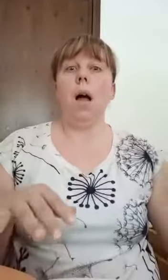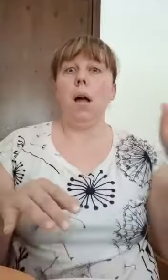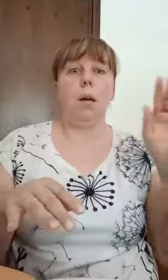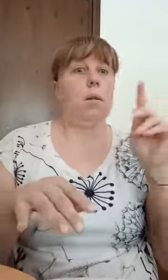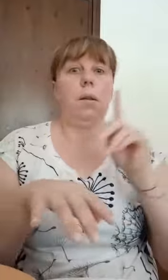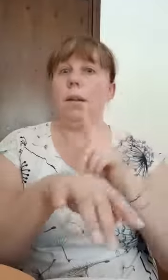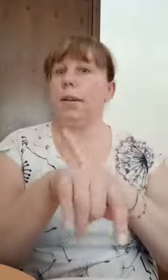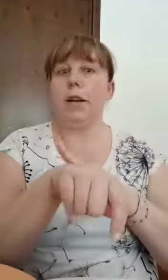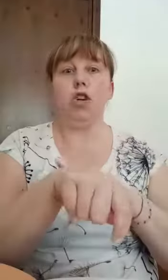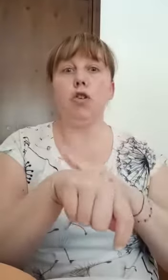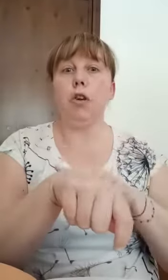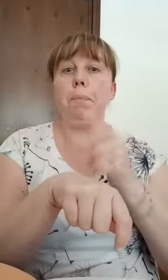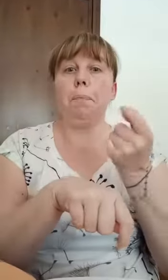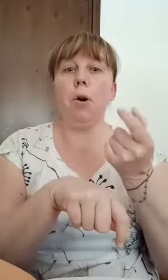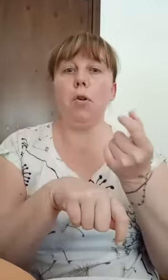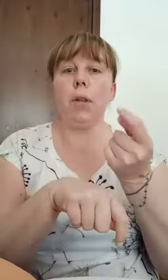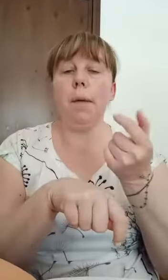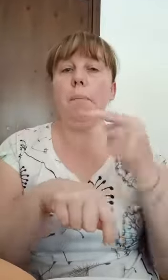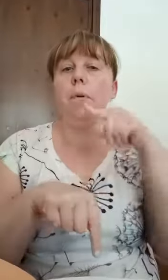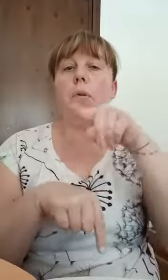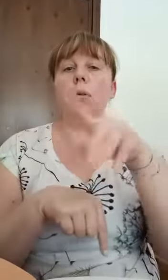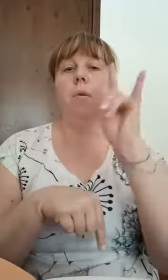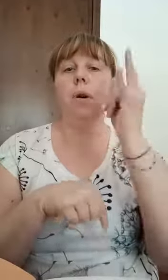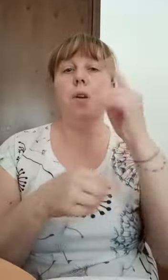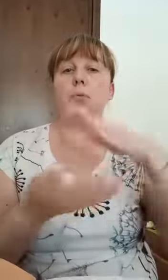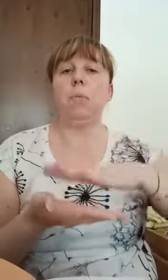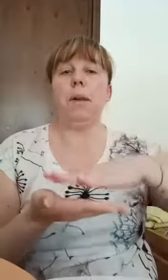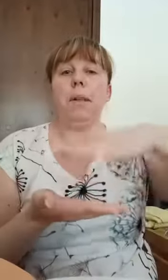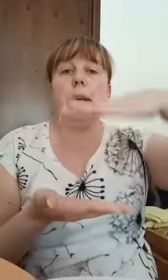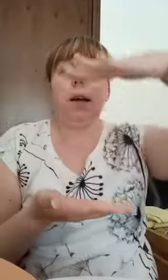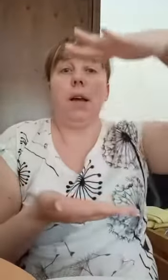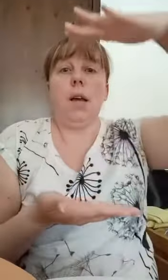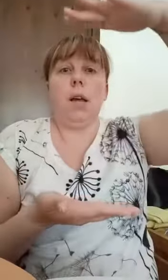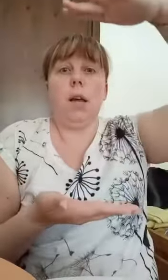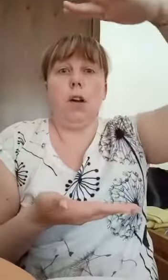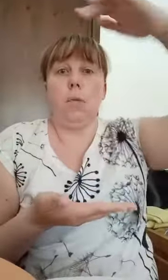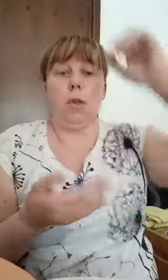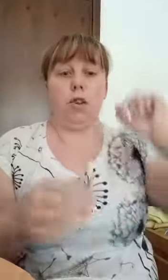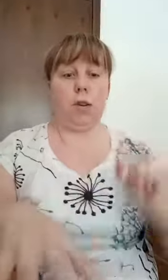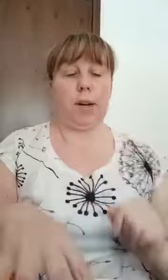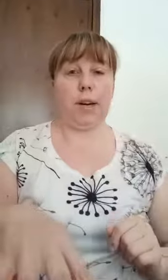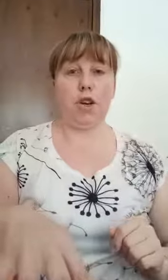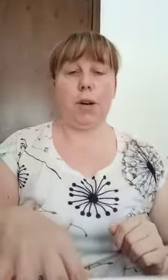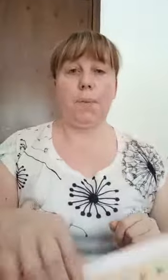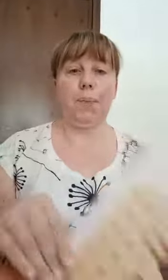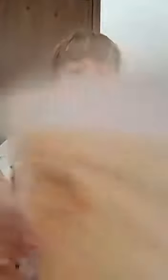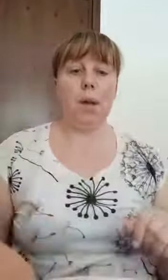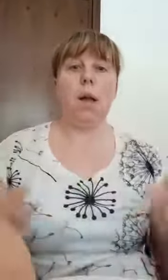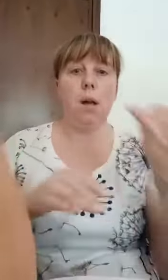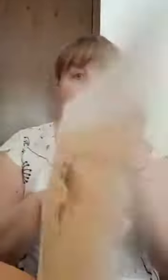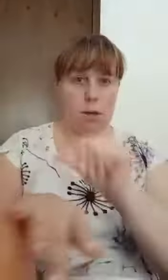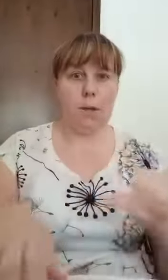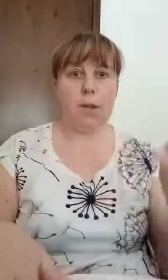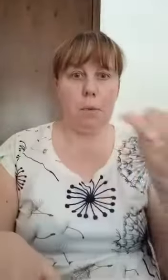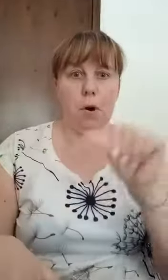nel giro di poco tempo le sue piantine incominciano a crescere simone